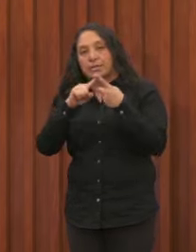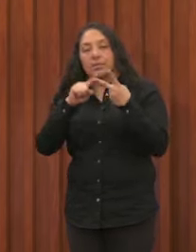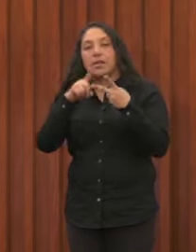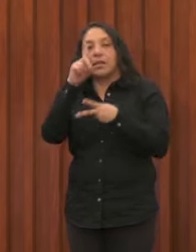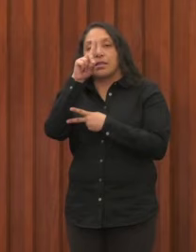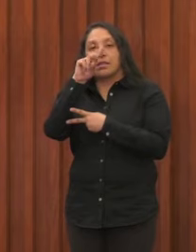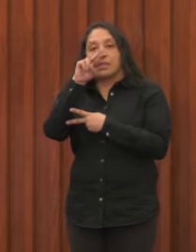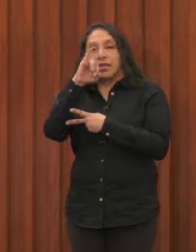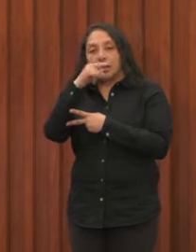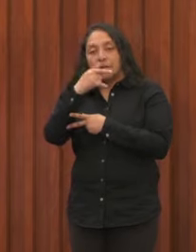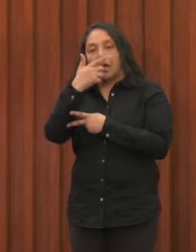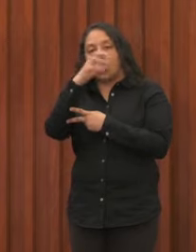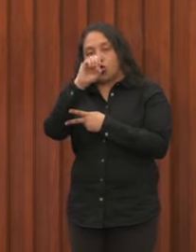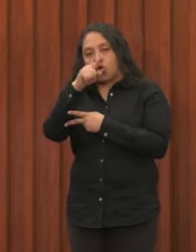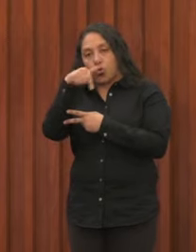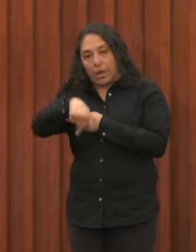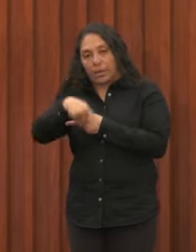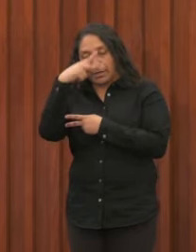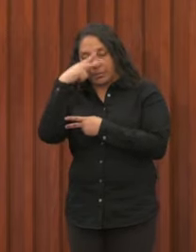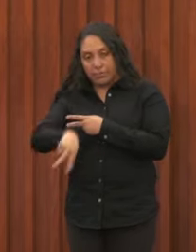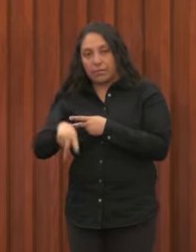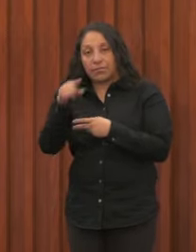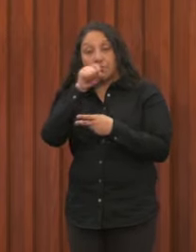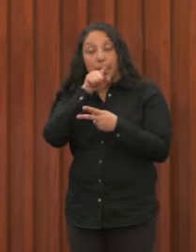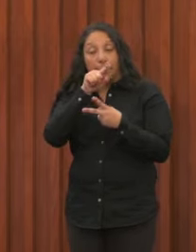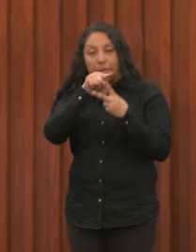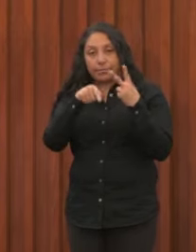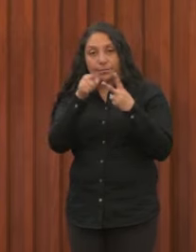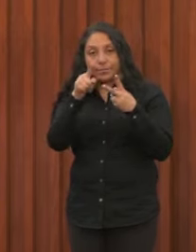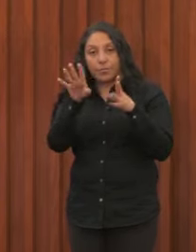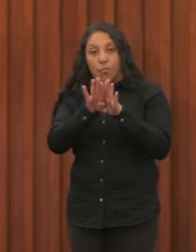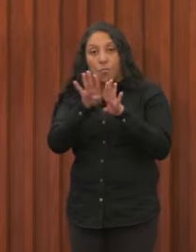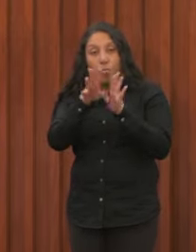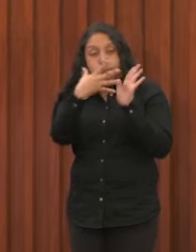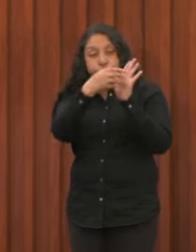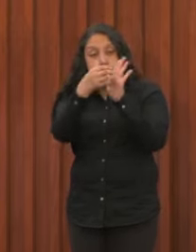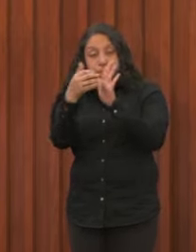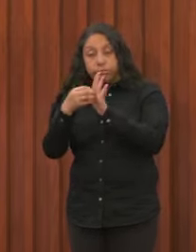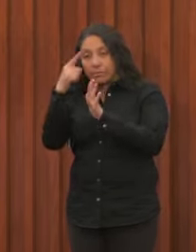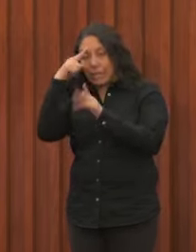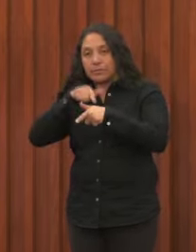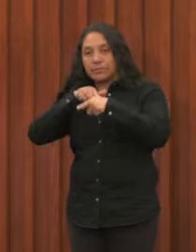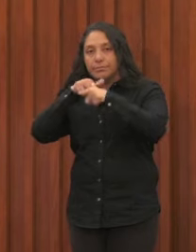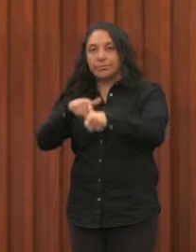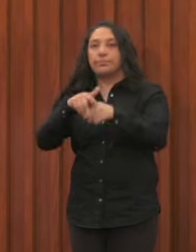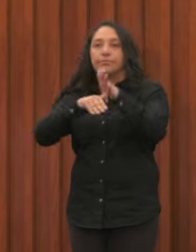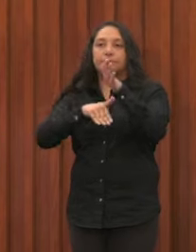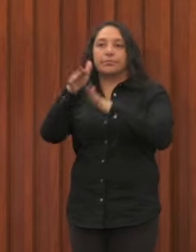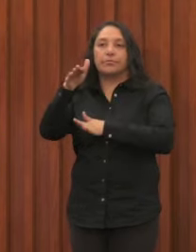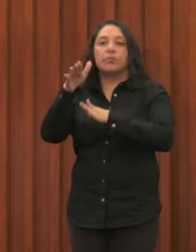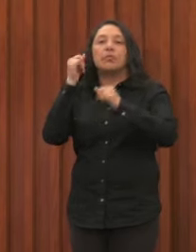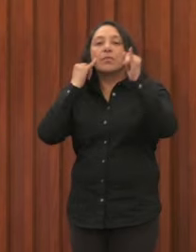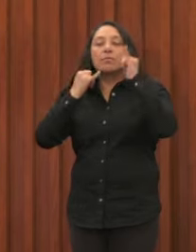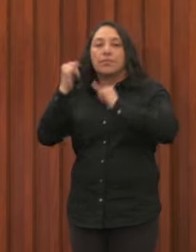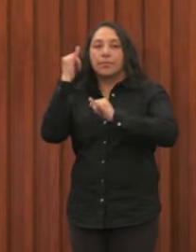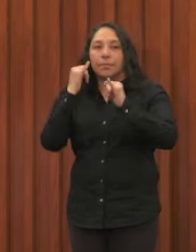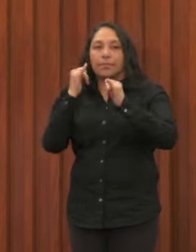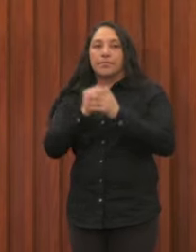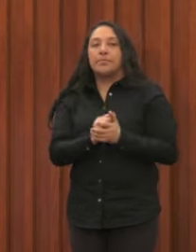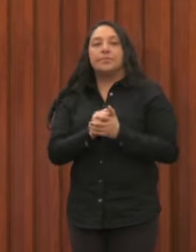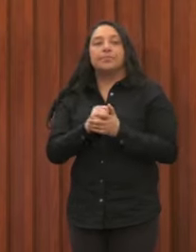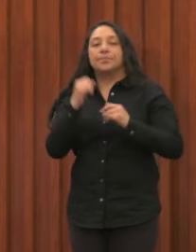México, que también se han convertido en inspiración para continuar avanzando como logro de los ideales planteados décadas atrás